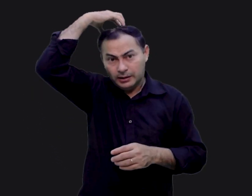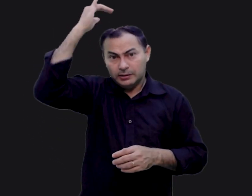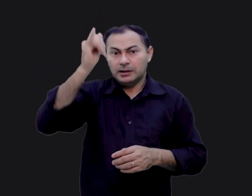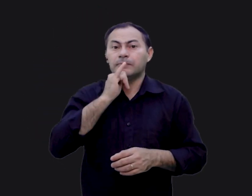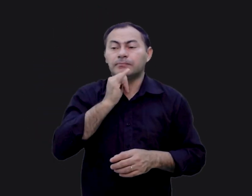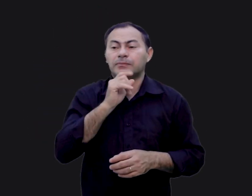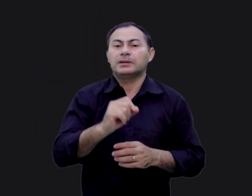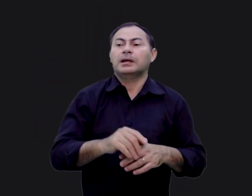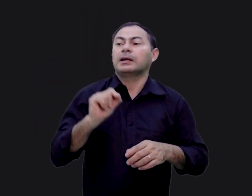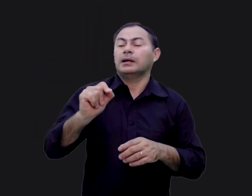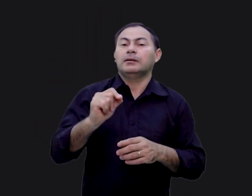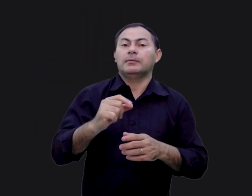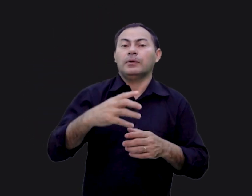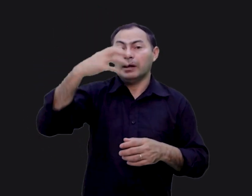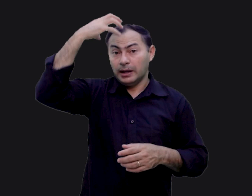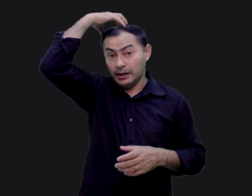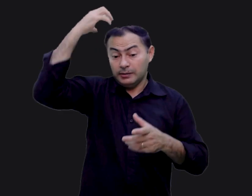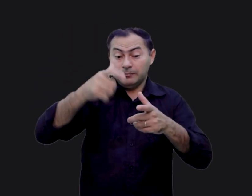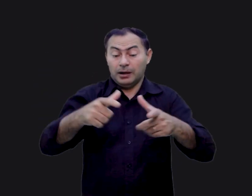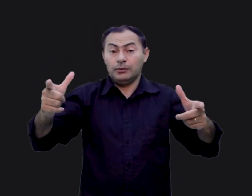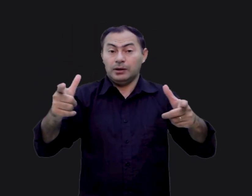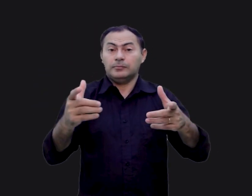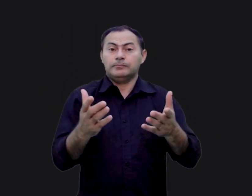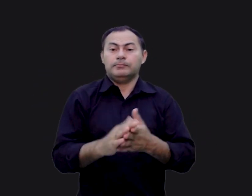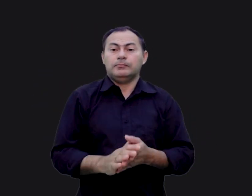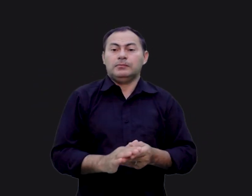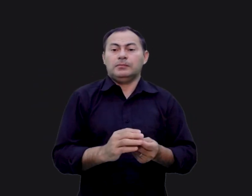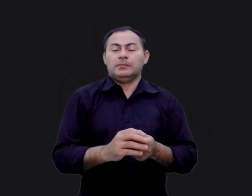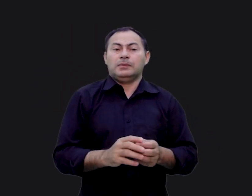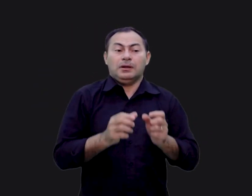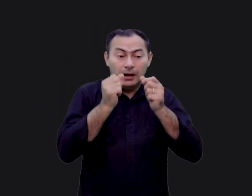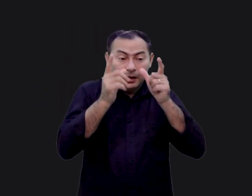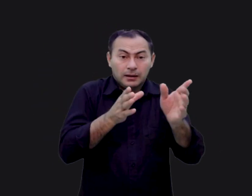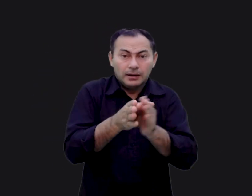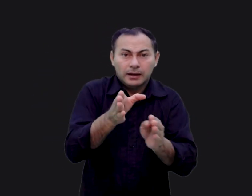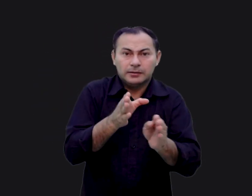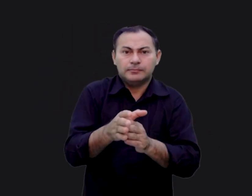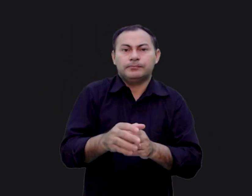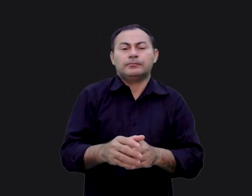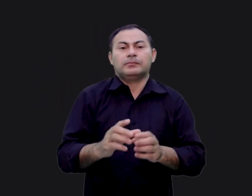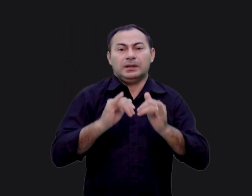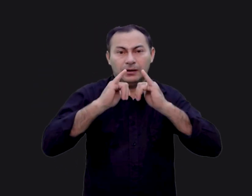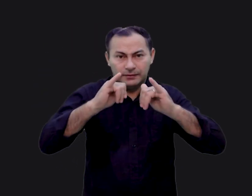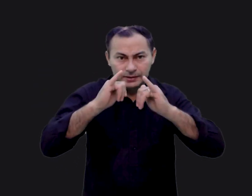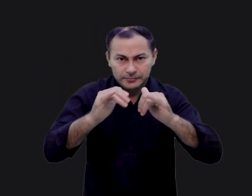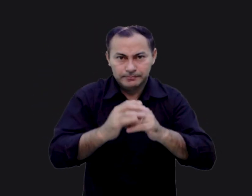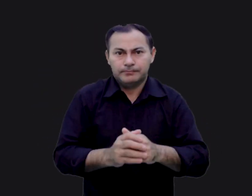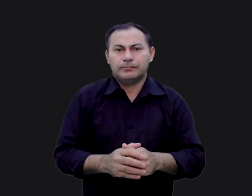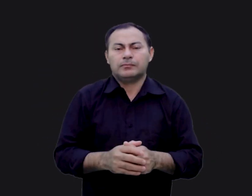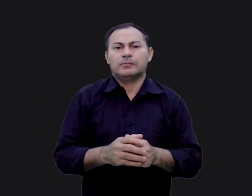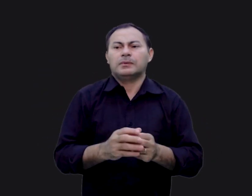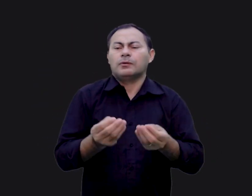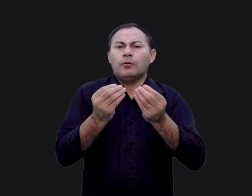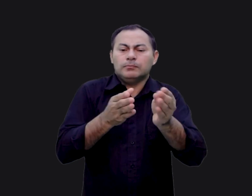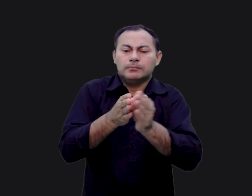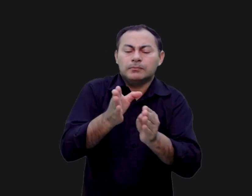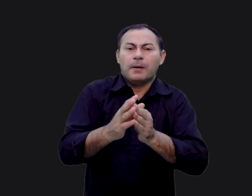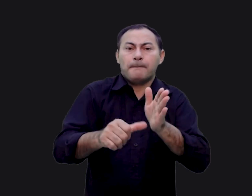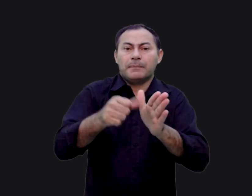que foram exemplos e aqueles que, na grande maioria das vezes, foram alertas e avisos. Como sugerimos em